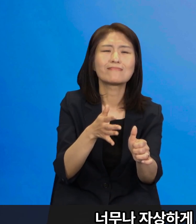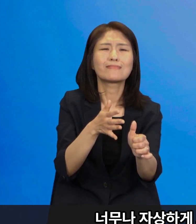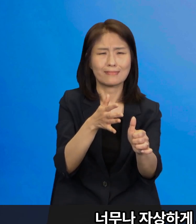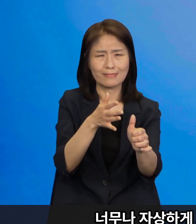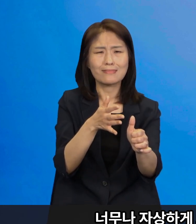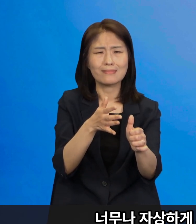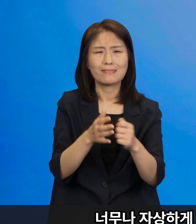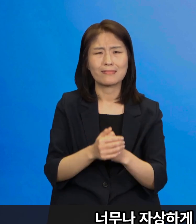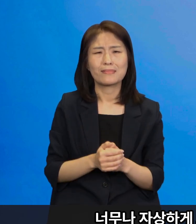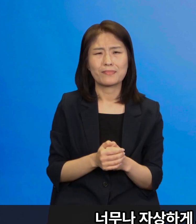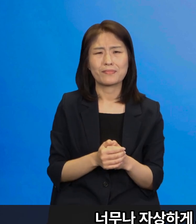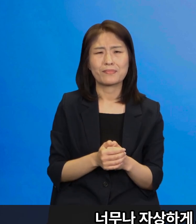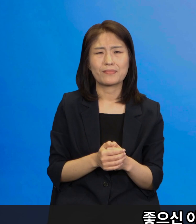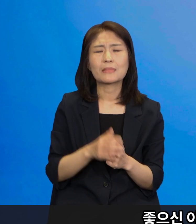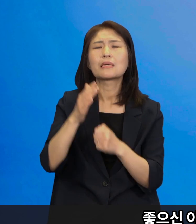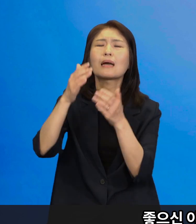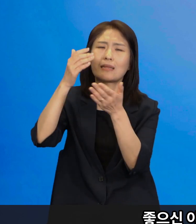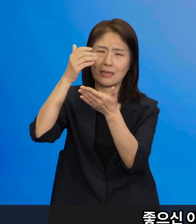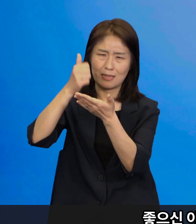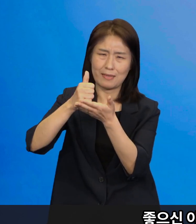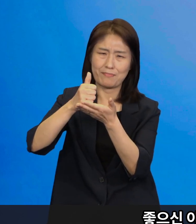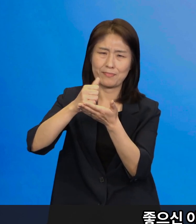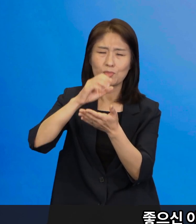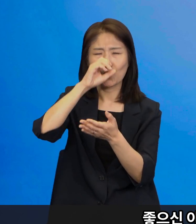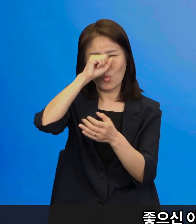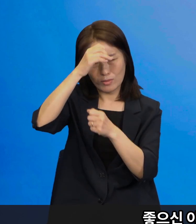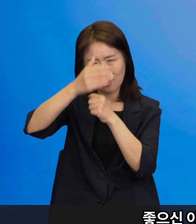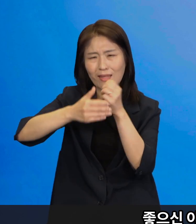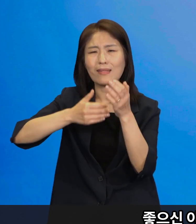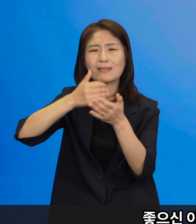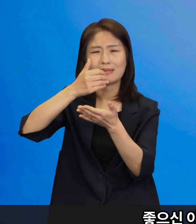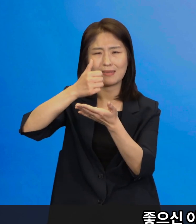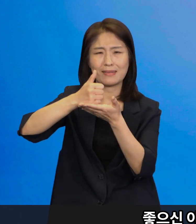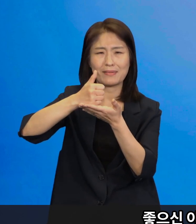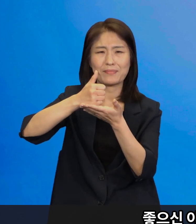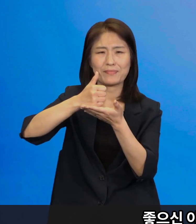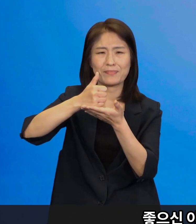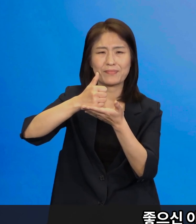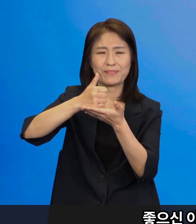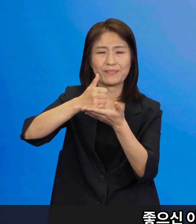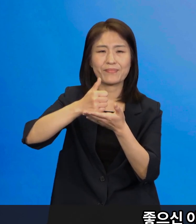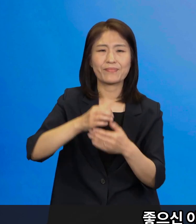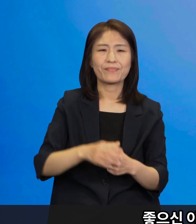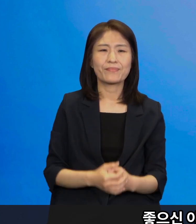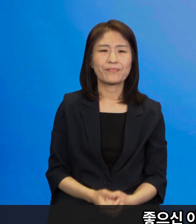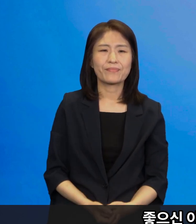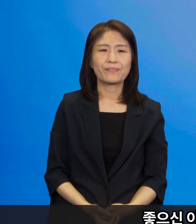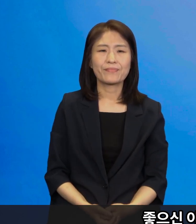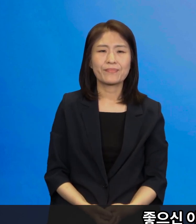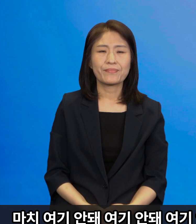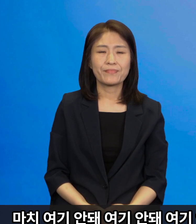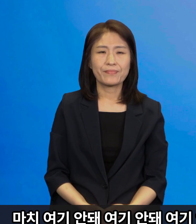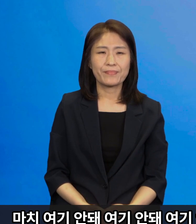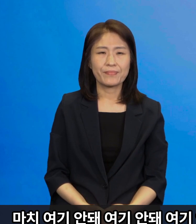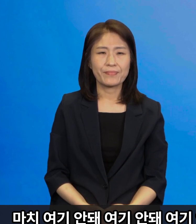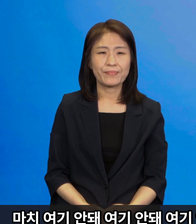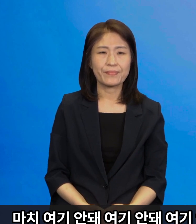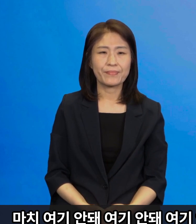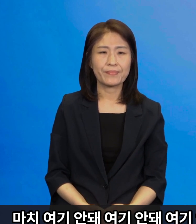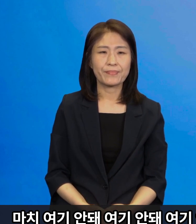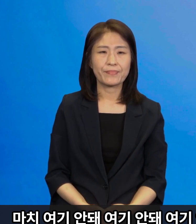그렇게 그 길로 인도해 주시는 좋으신 아버지 하나님이십니다.